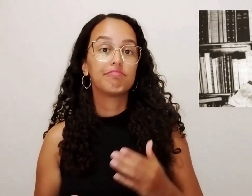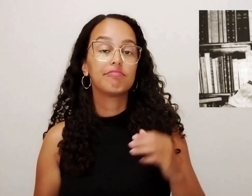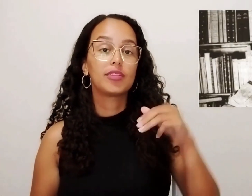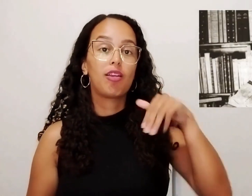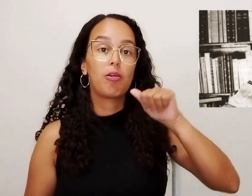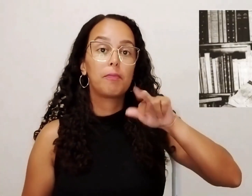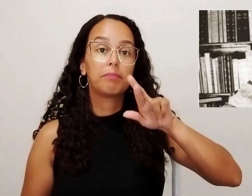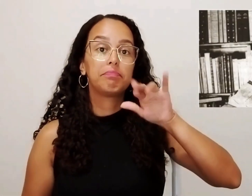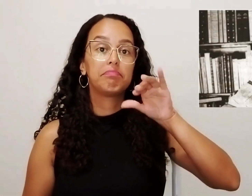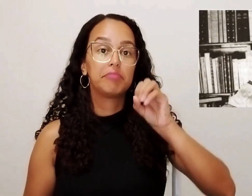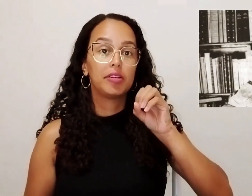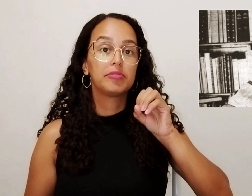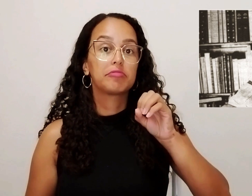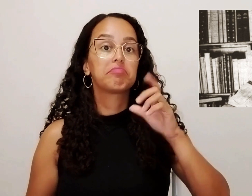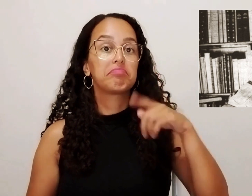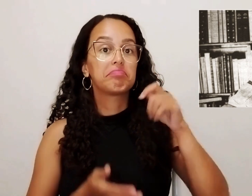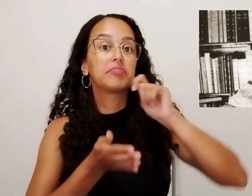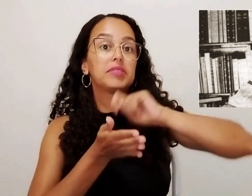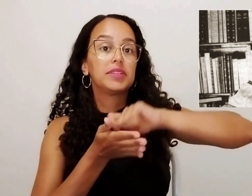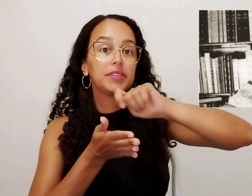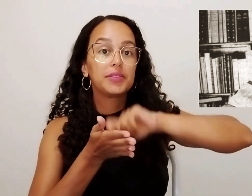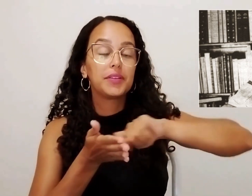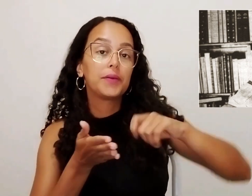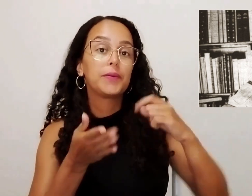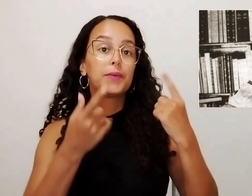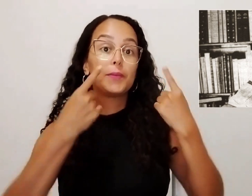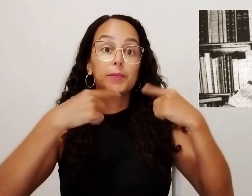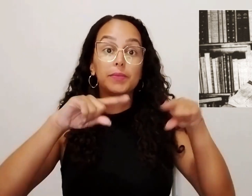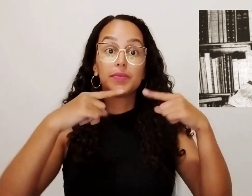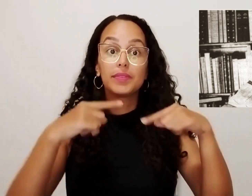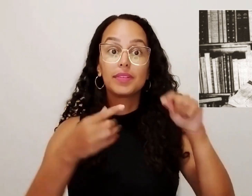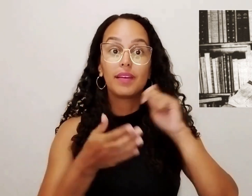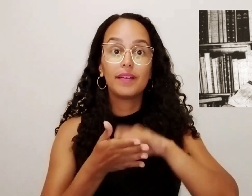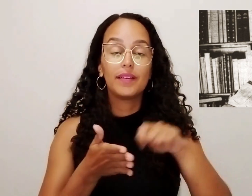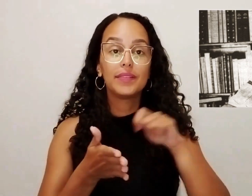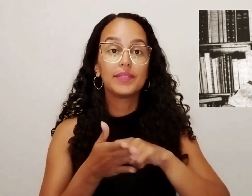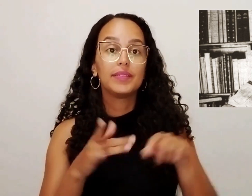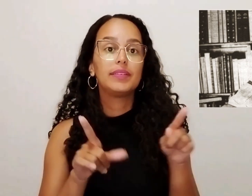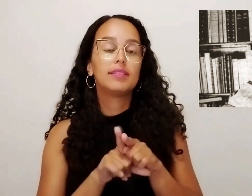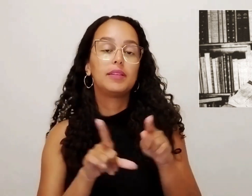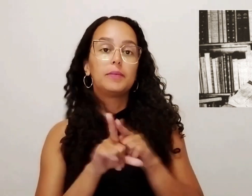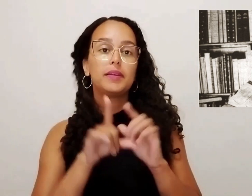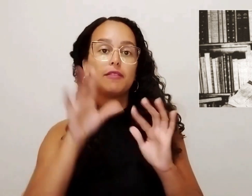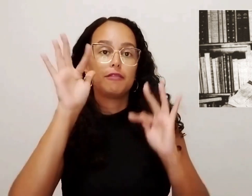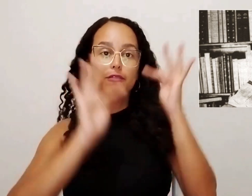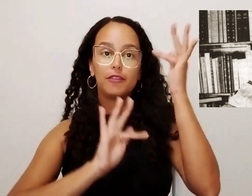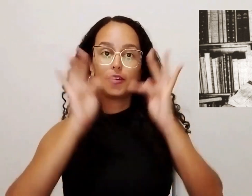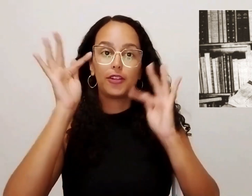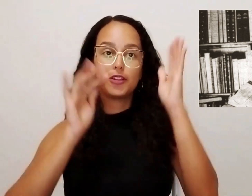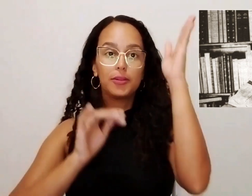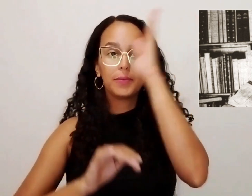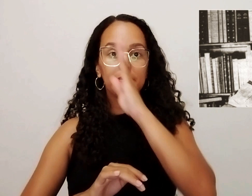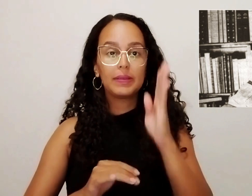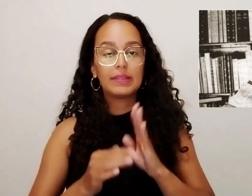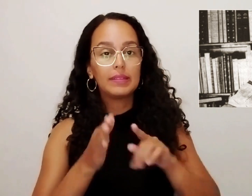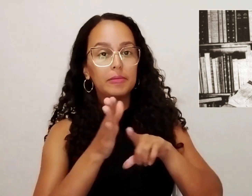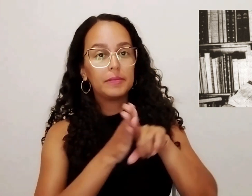Nasceu em São Paulo em 1893 e faleceu em 1945. Viajou